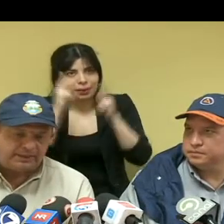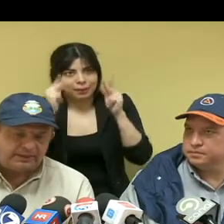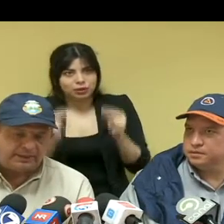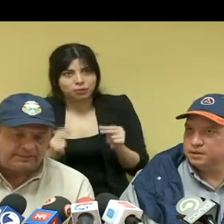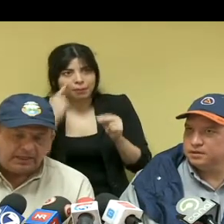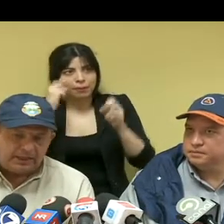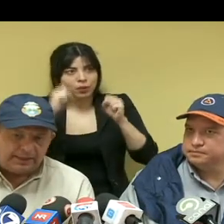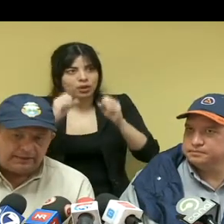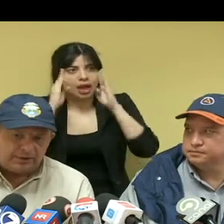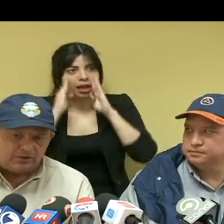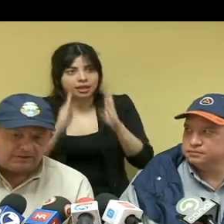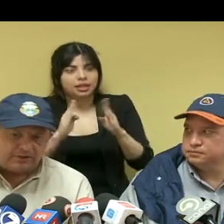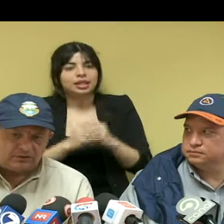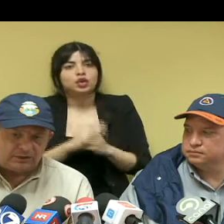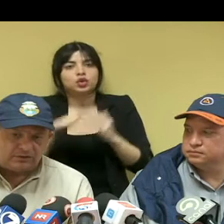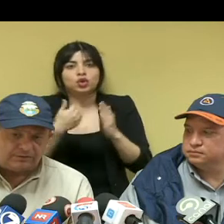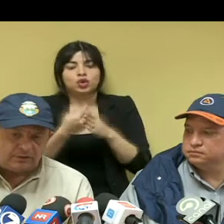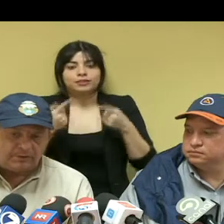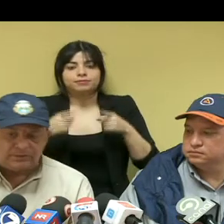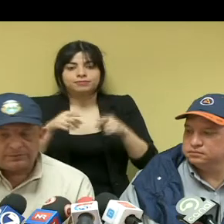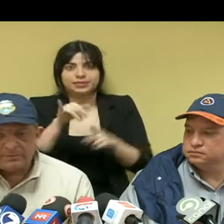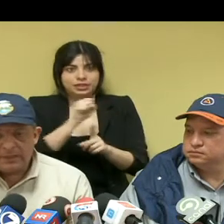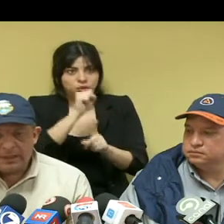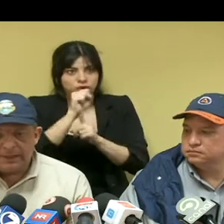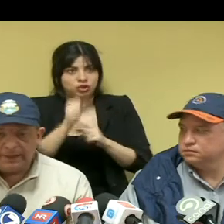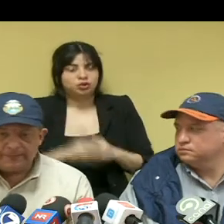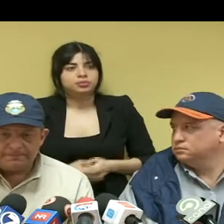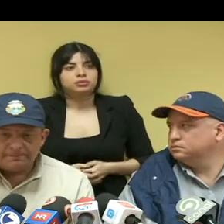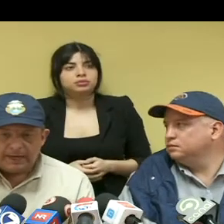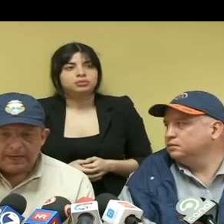presupuestarias para atender los efectos de estos fenómenos.